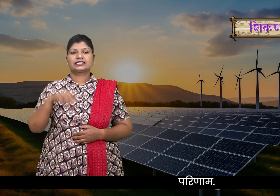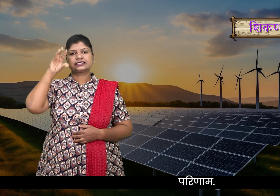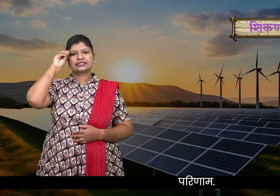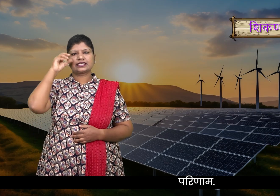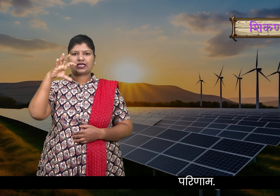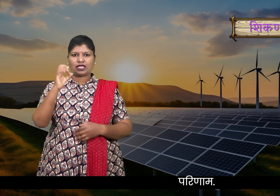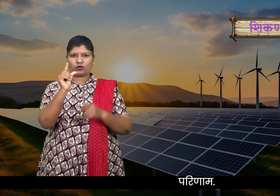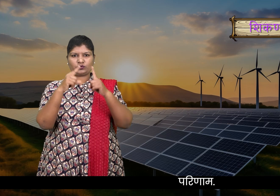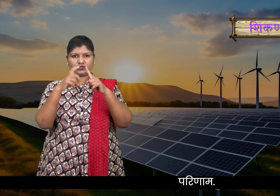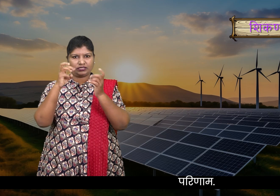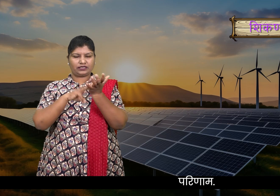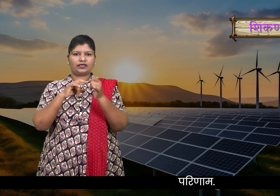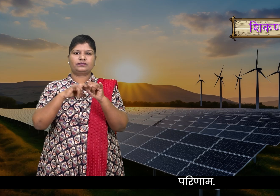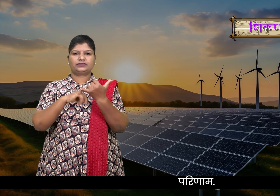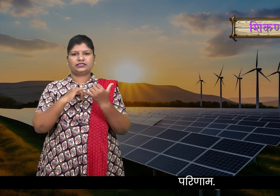परिणाम.